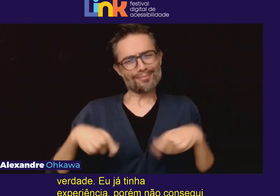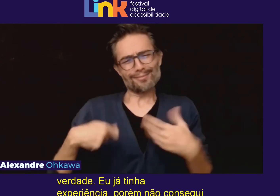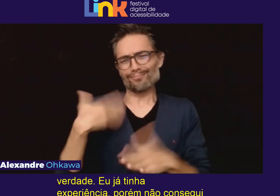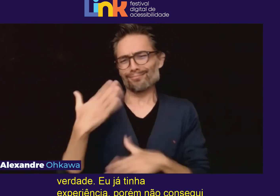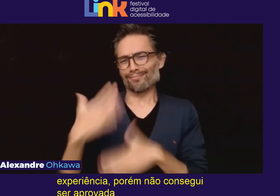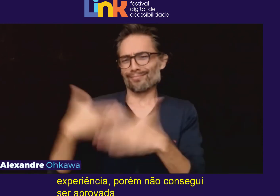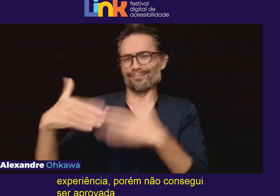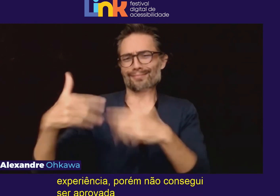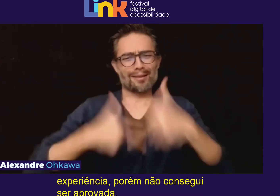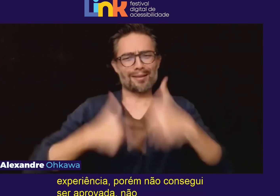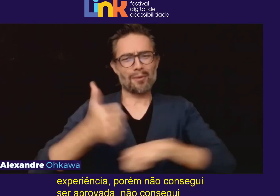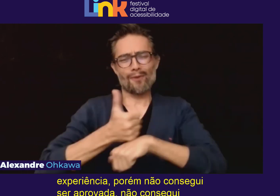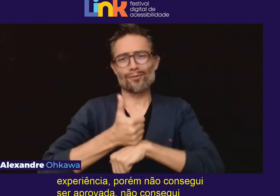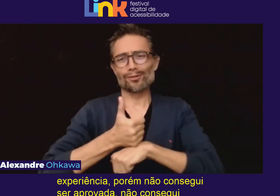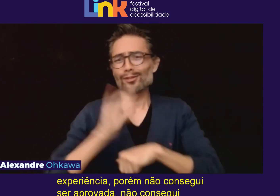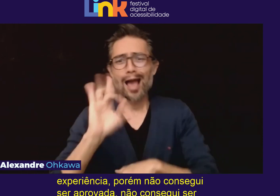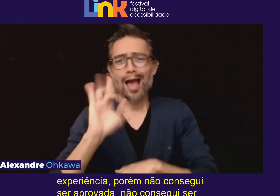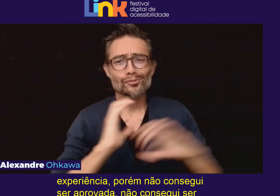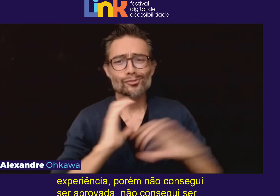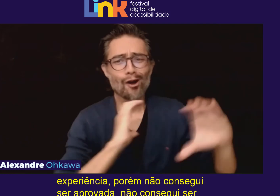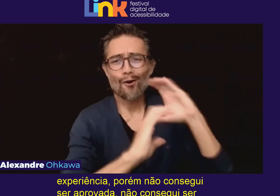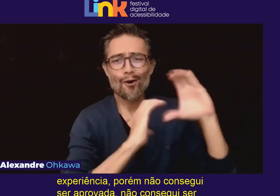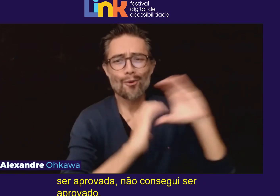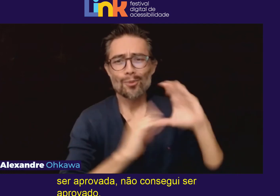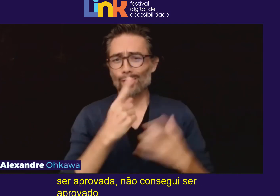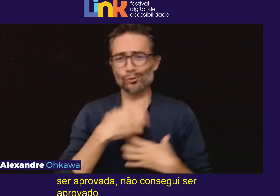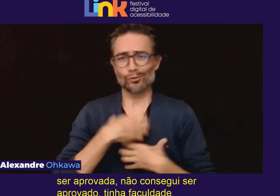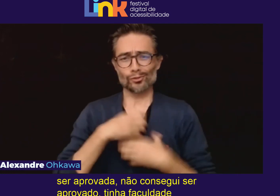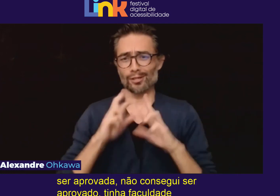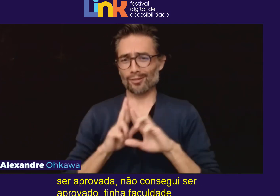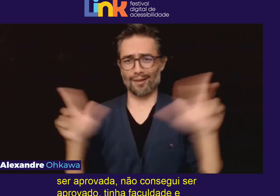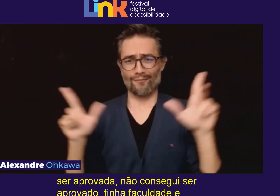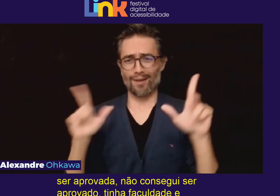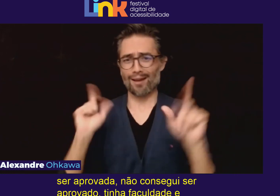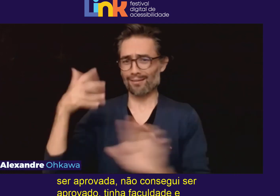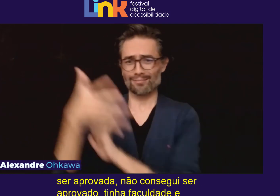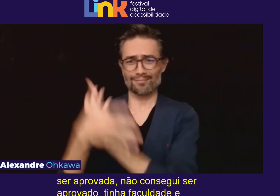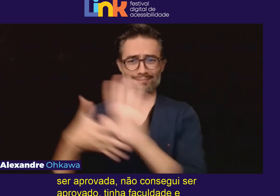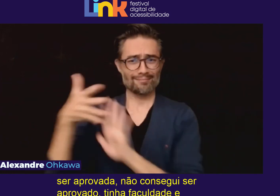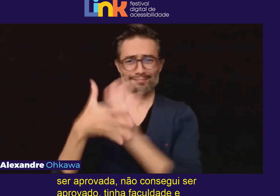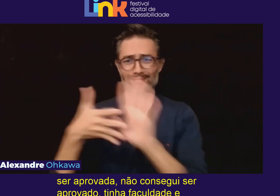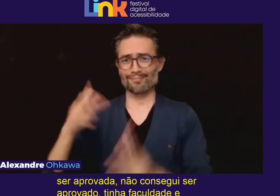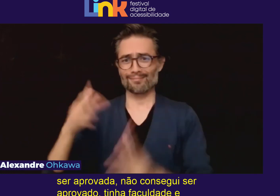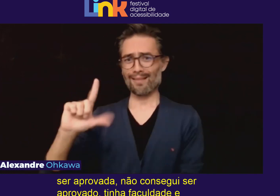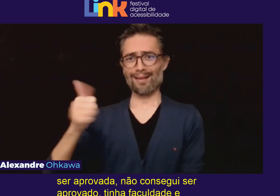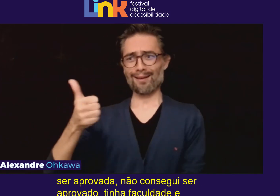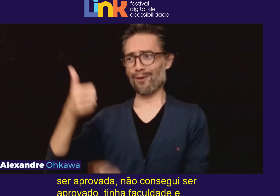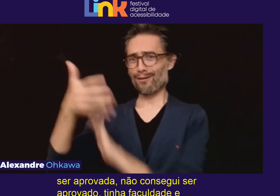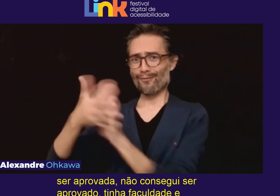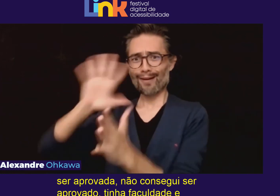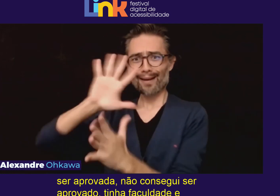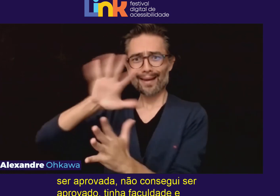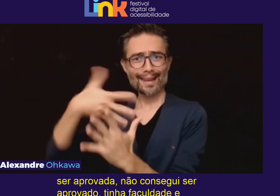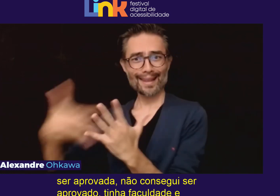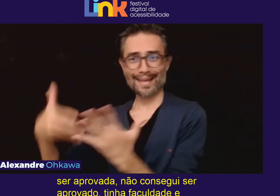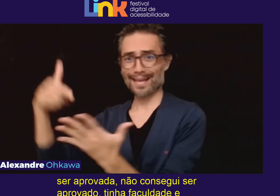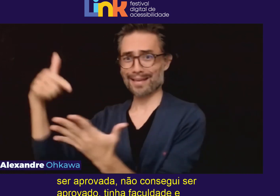tinha faculdade, tinha capacidade, eu já tinha mas não tinha nenhum profissional que